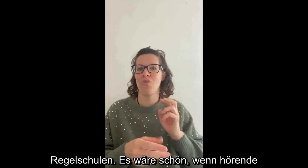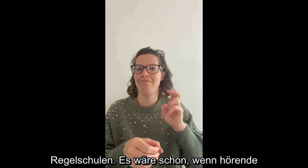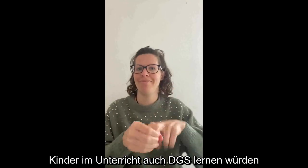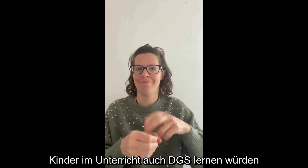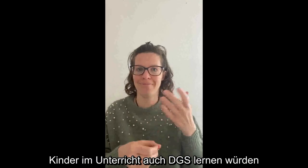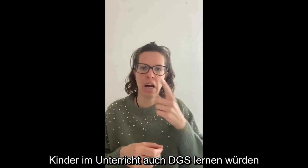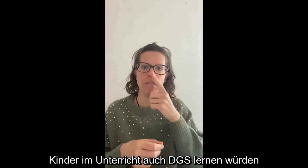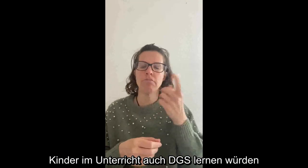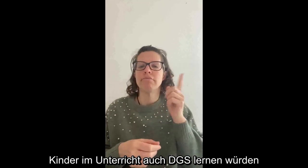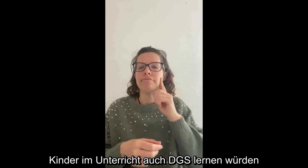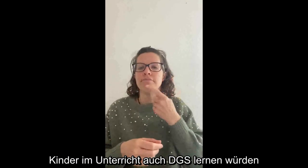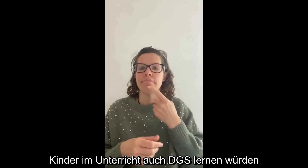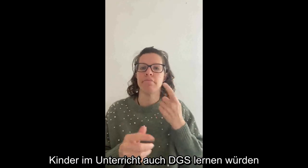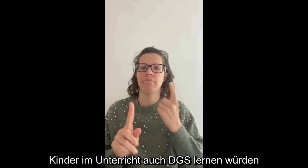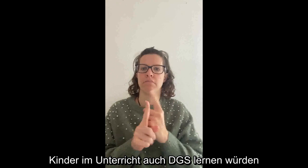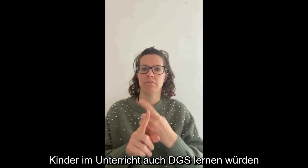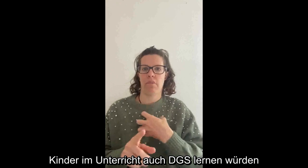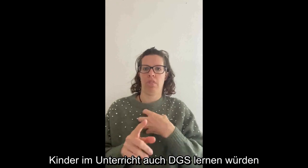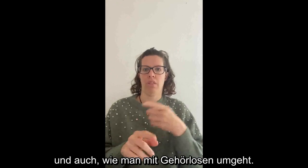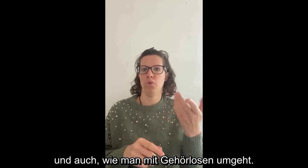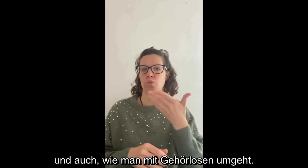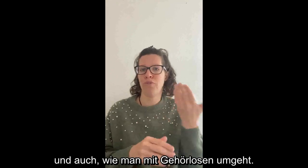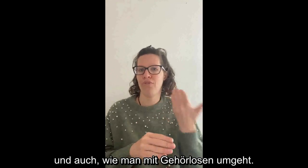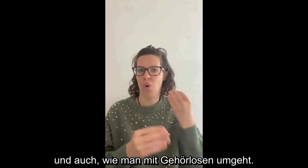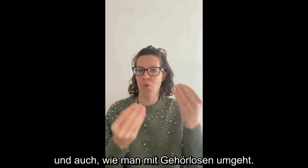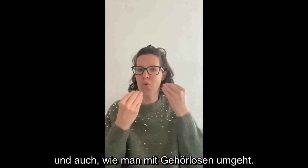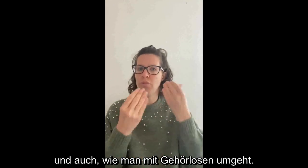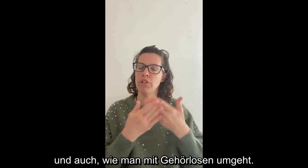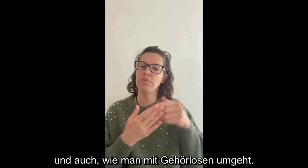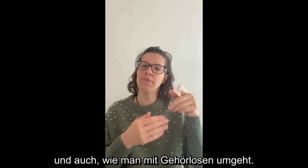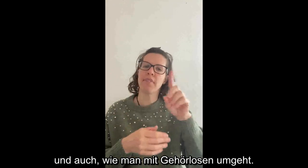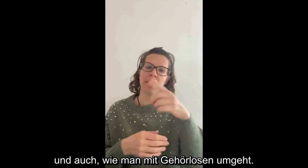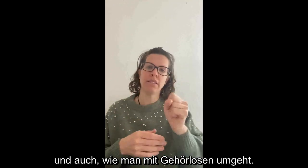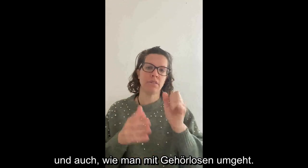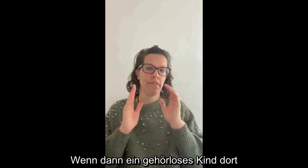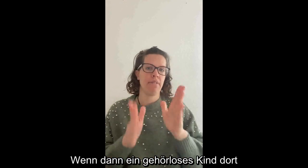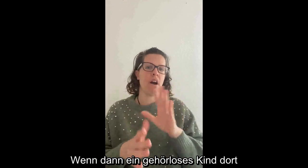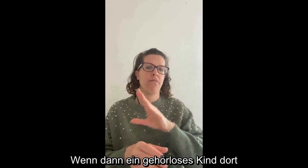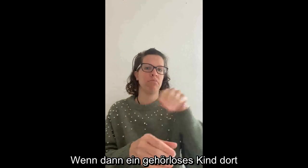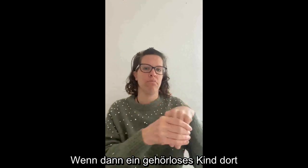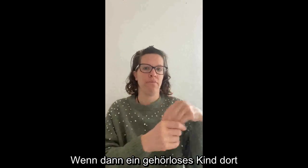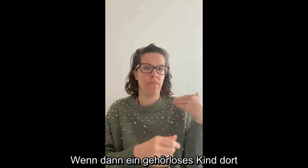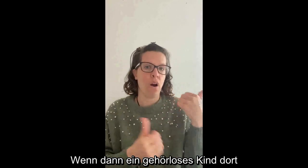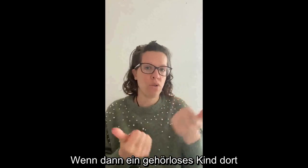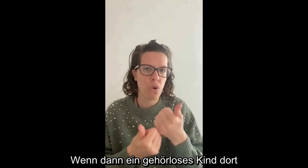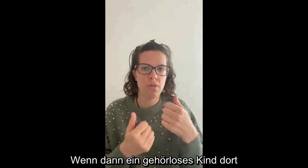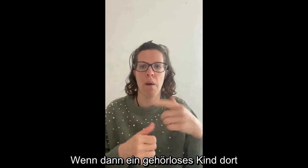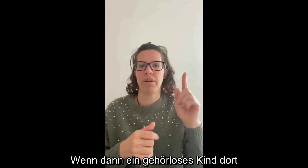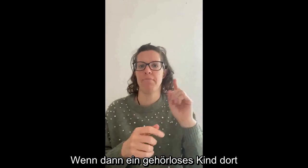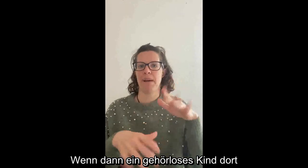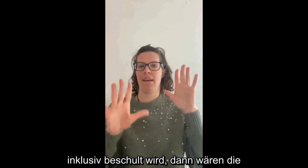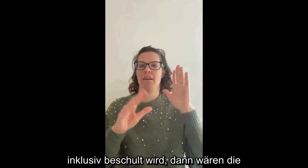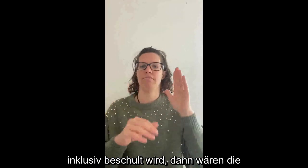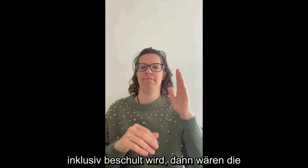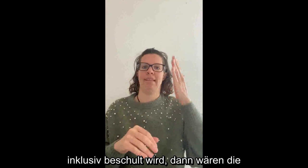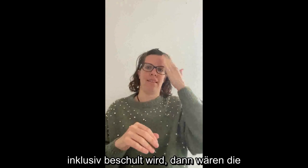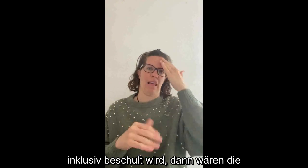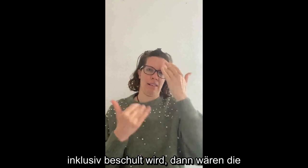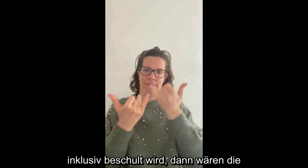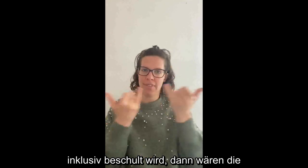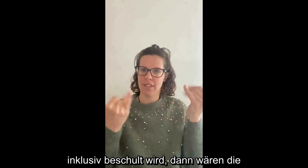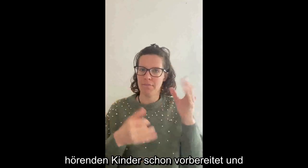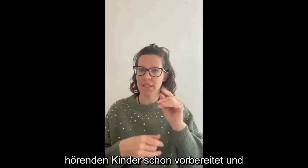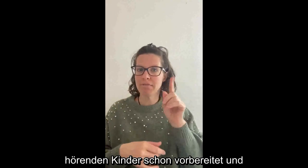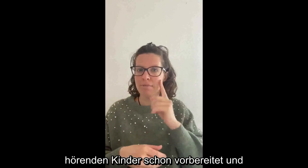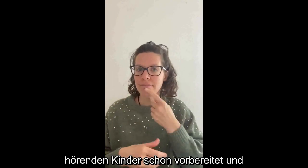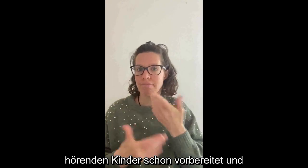schön wenn hörende Kinder im Unterricht auch DGS lernen und auch wie man mit Gehörlosen umgeht wenn dann ein gehörloses Kind dort inklusiv beschult